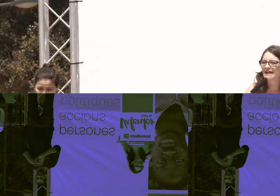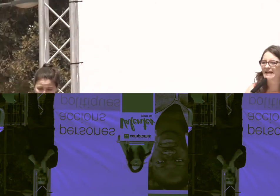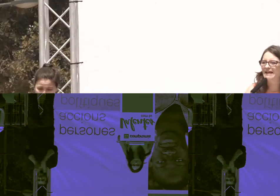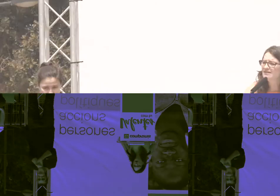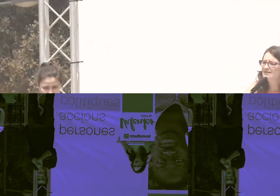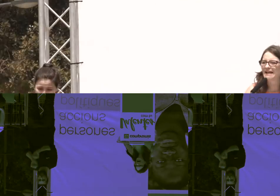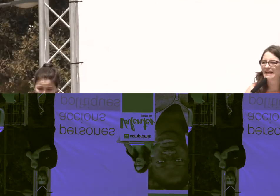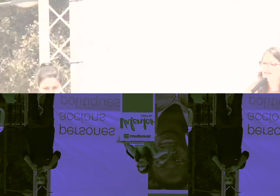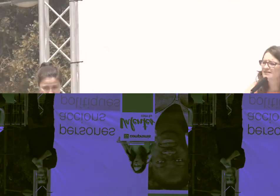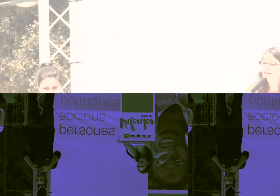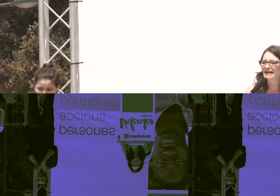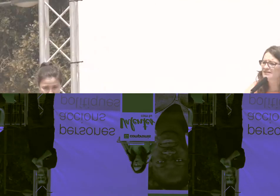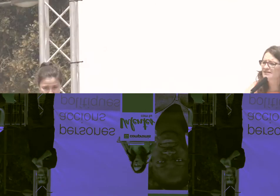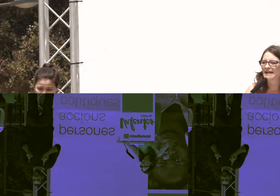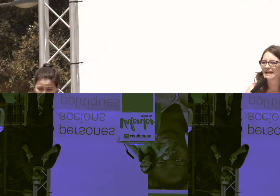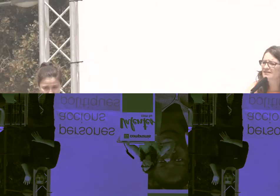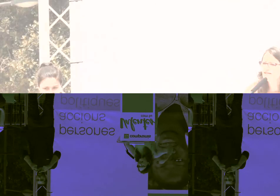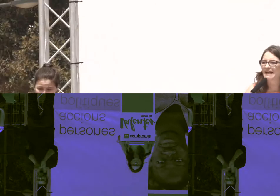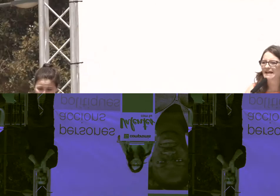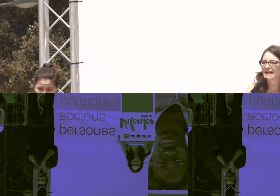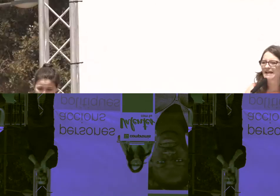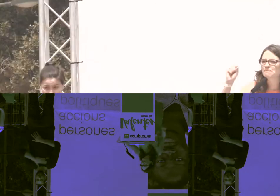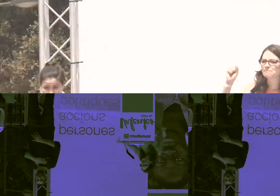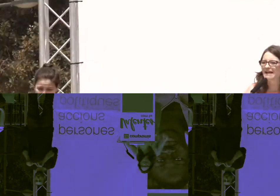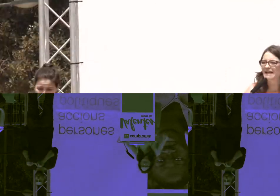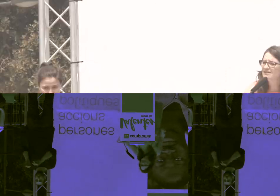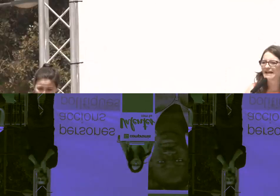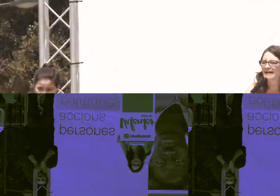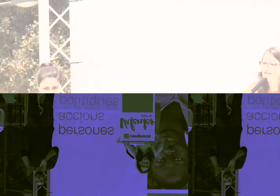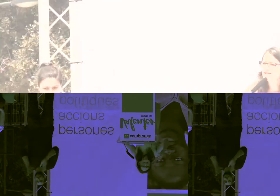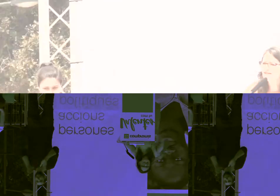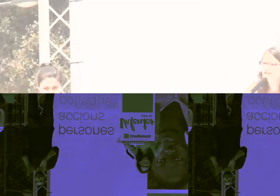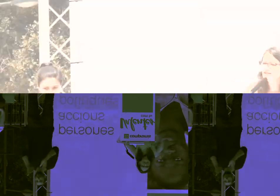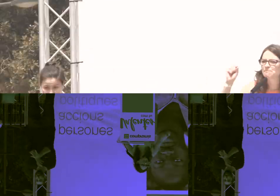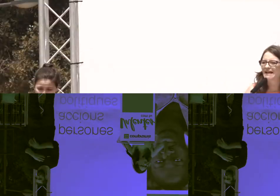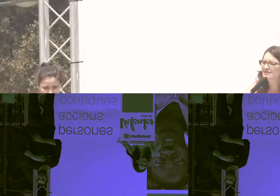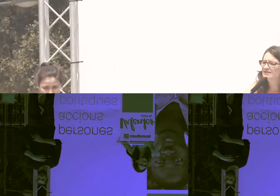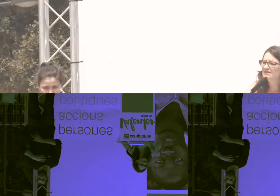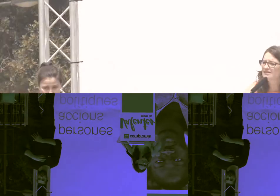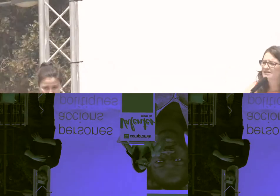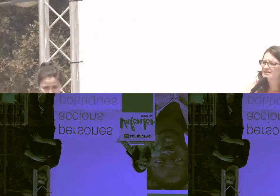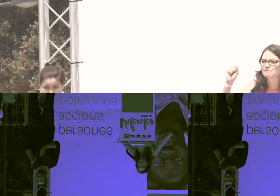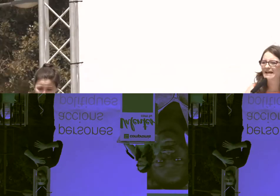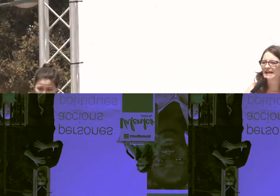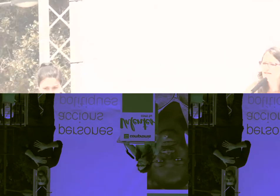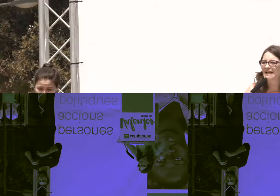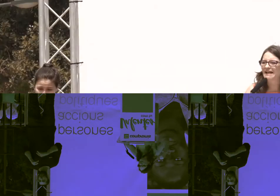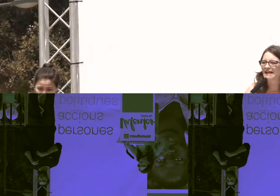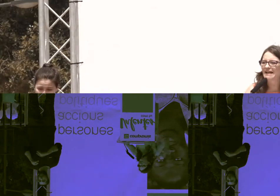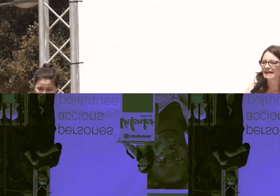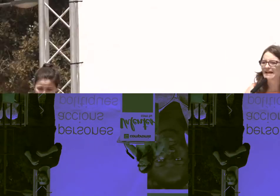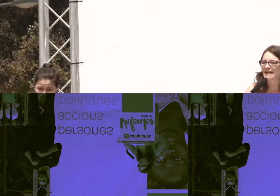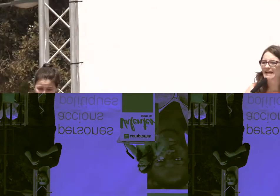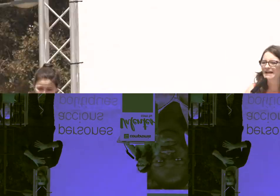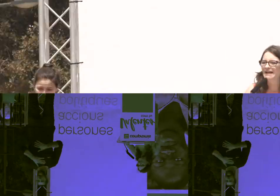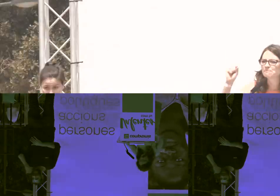dit, oiga, el nostre territori no és un tauler de monopoli, és la nostra riquesa, és el nostre paisatge i ja ho ha de ser-ho també els dels nostres fills i els dels